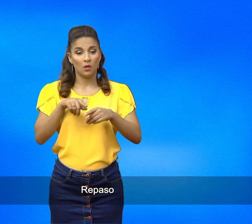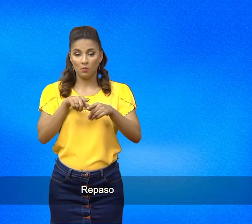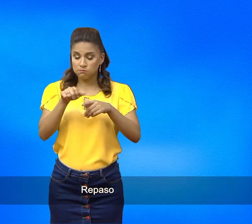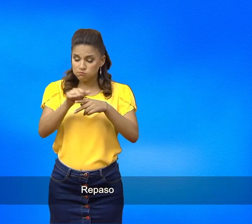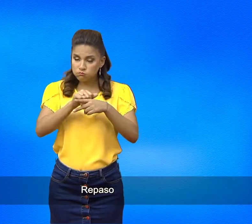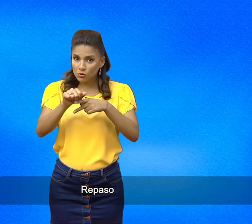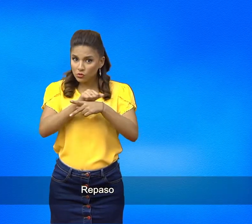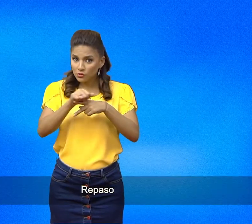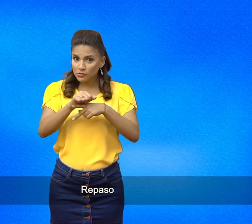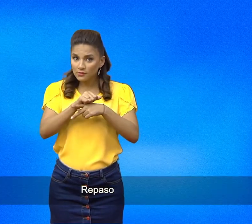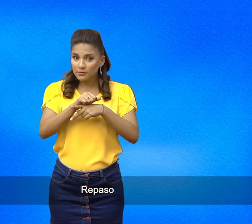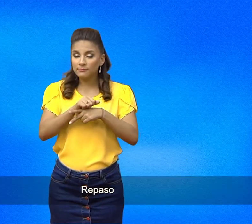repaso